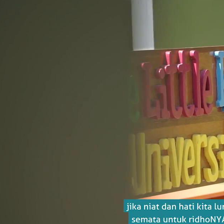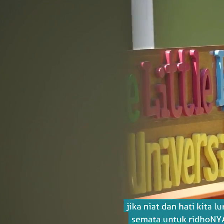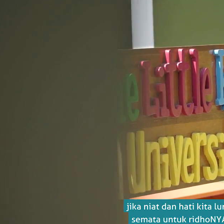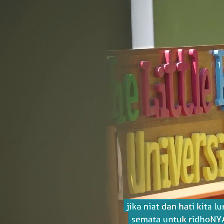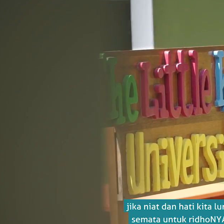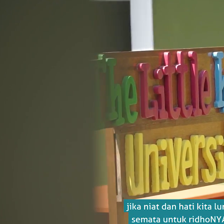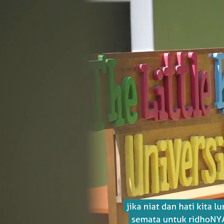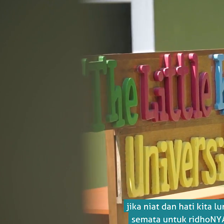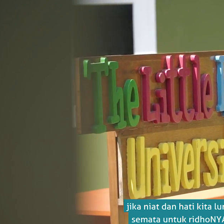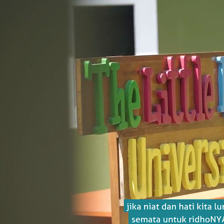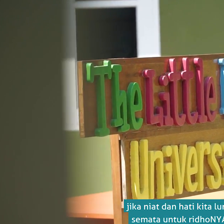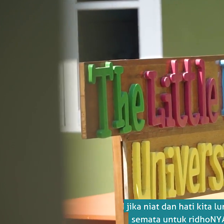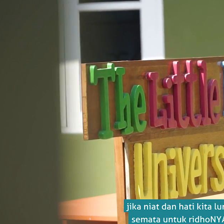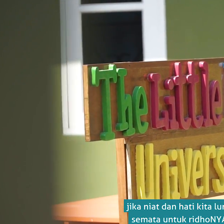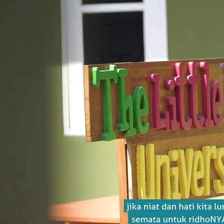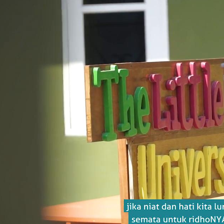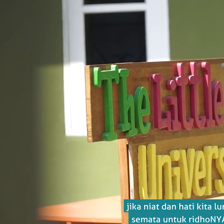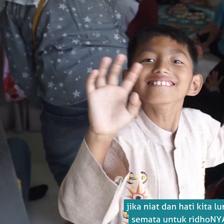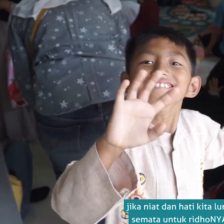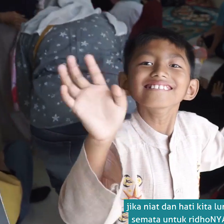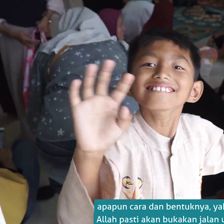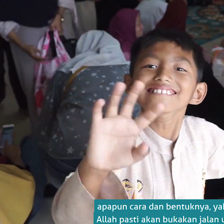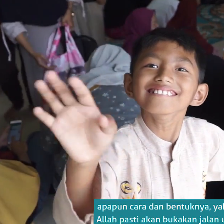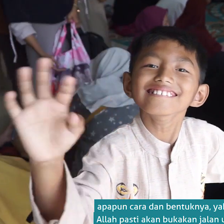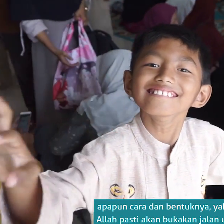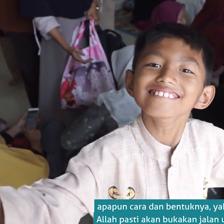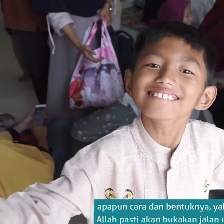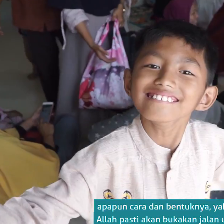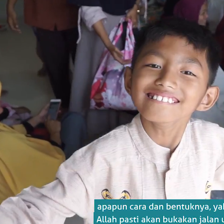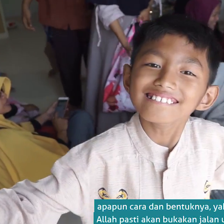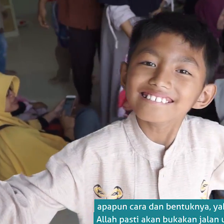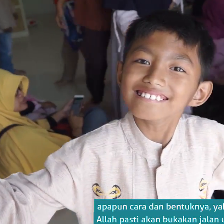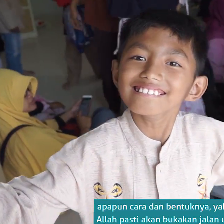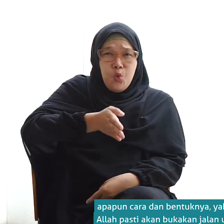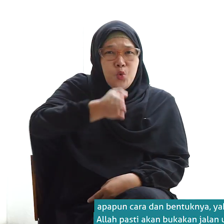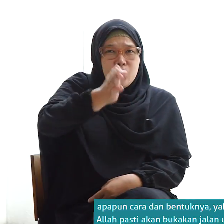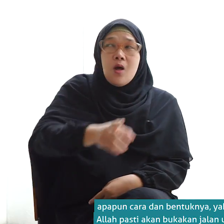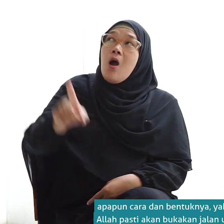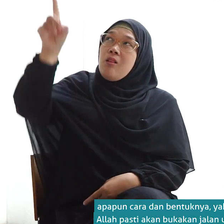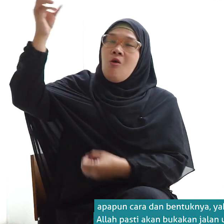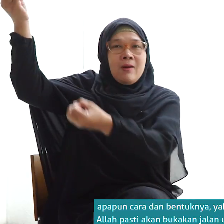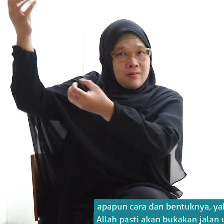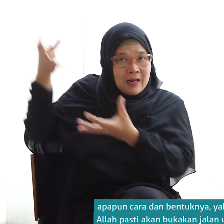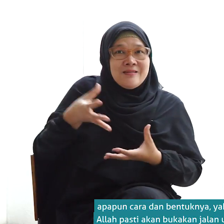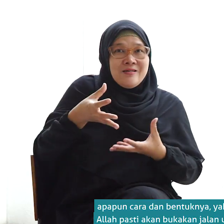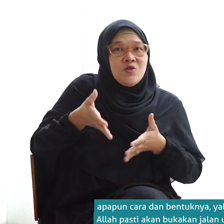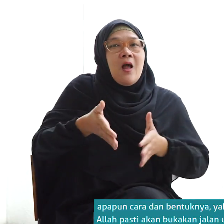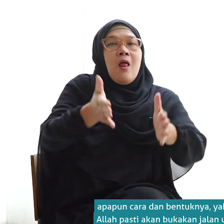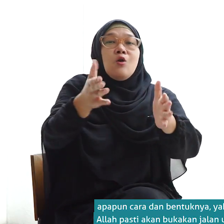Jika niat dan hati kita lurus semata untuk ridhonya, apapun cara dan bentuknya, yakin bahwa Allah pasti akan bukakan jalan